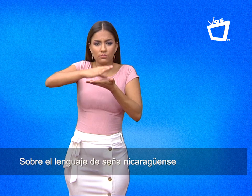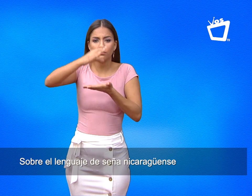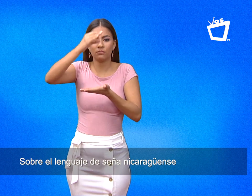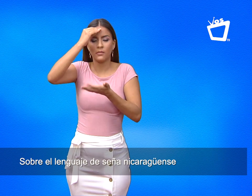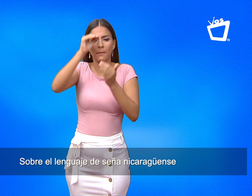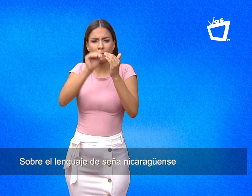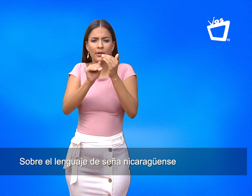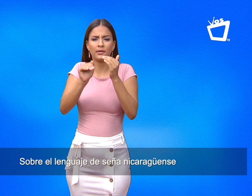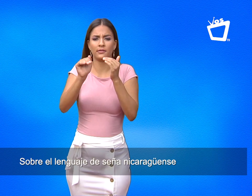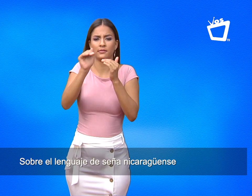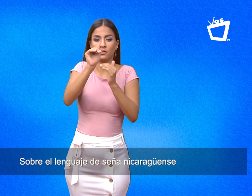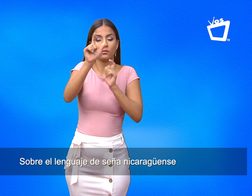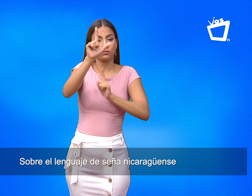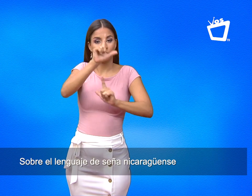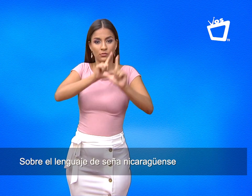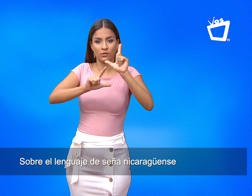el lenguaje de señas nicaragüense